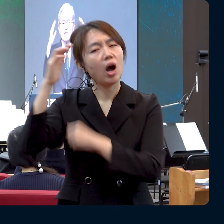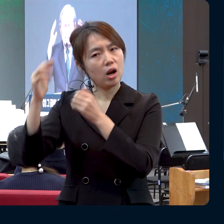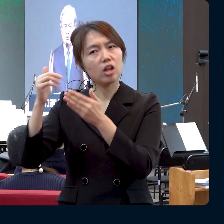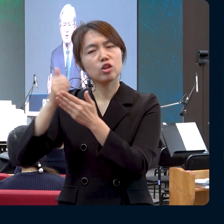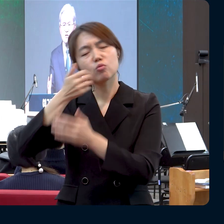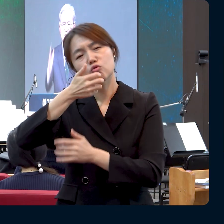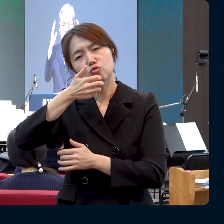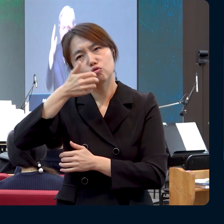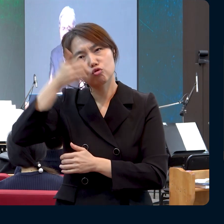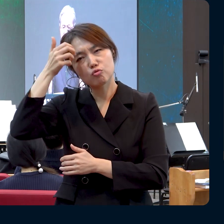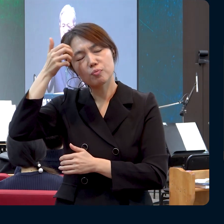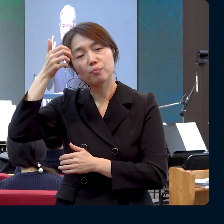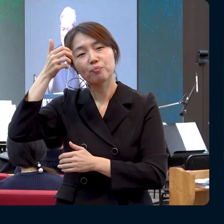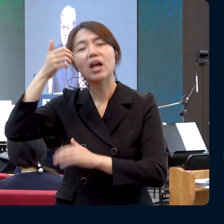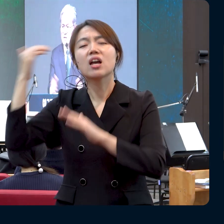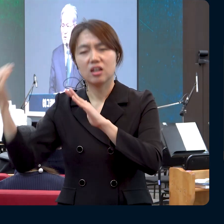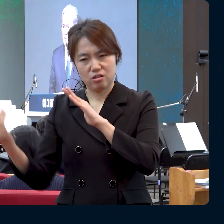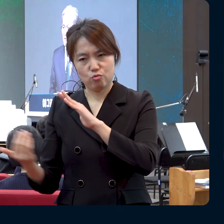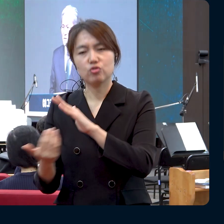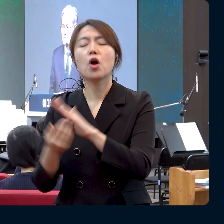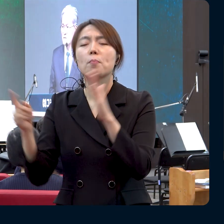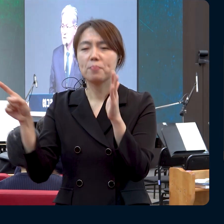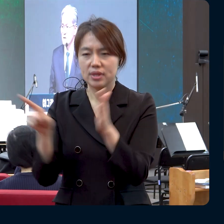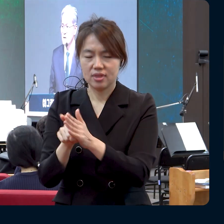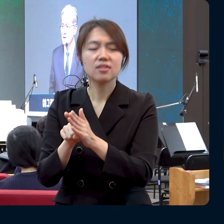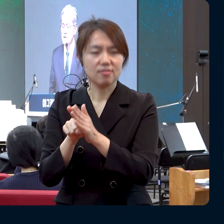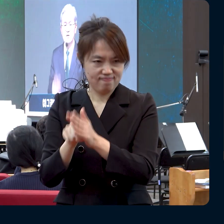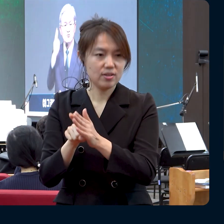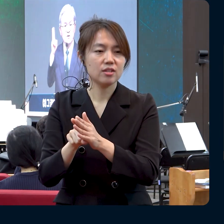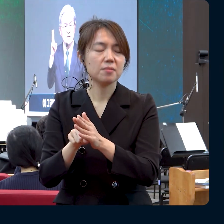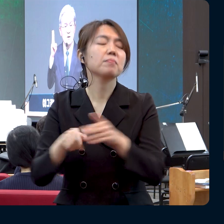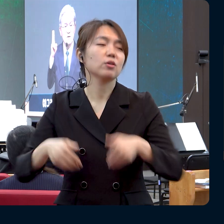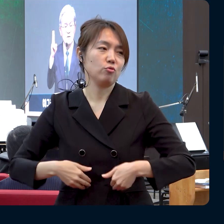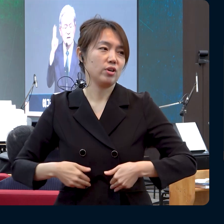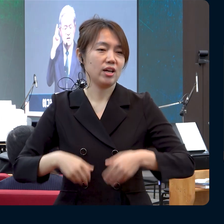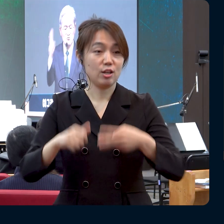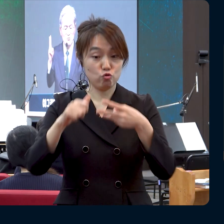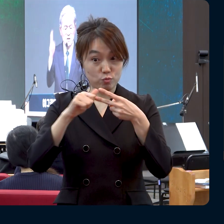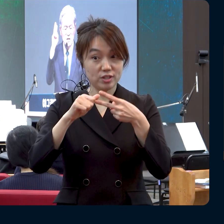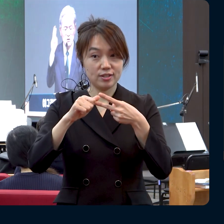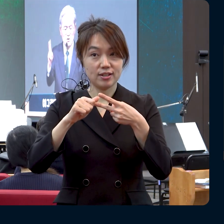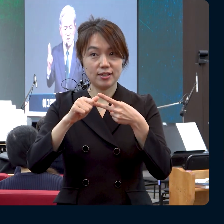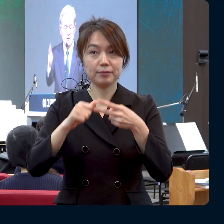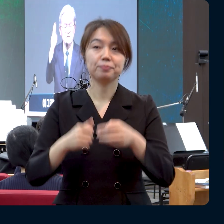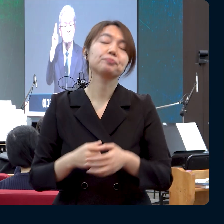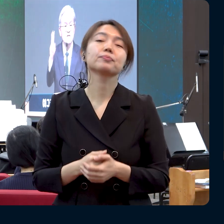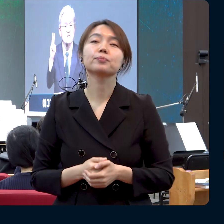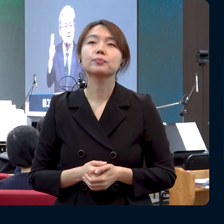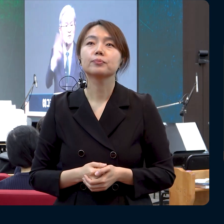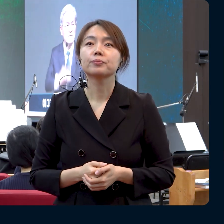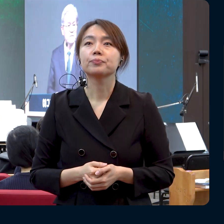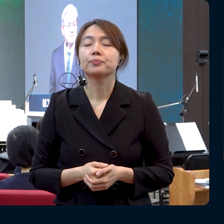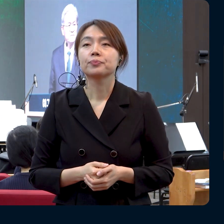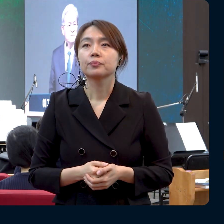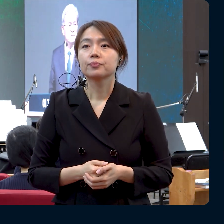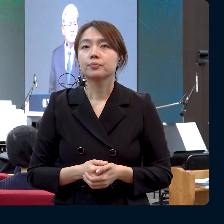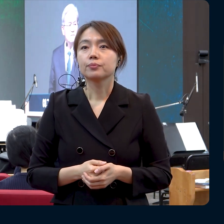꿈이 이루어질 것을 믿는 믿음이 있어야 돼요. 이게 두 번째예요. 그 꿈이 이루어질 것을 믿는